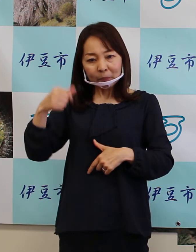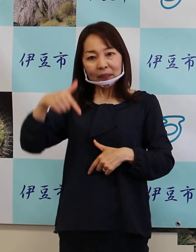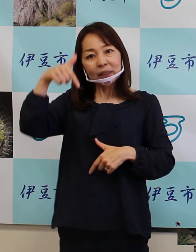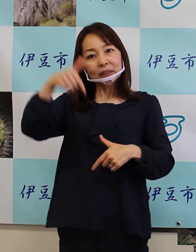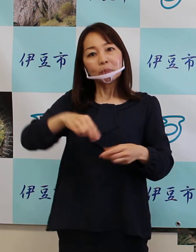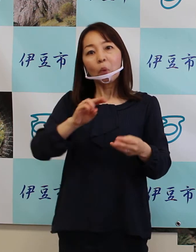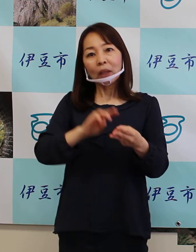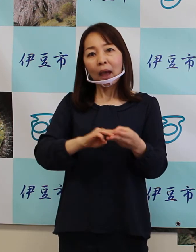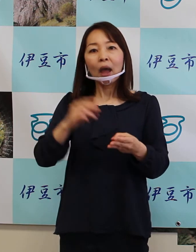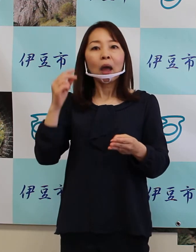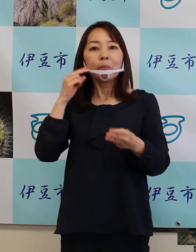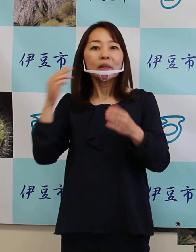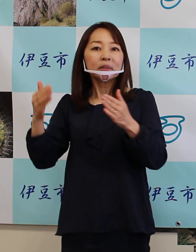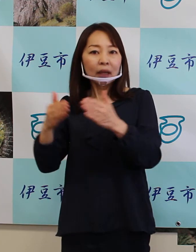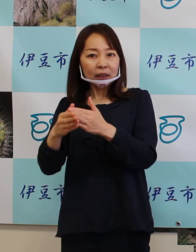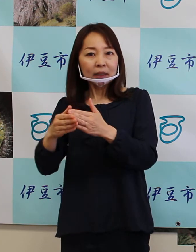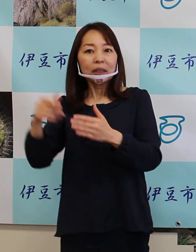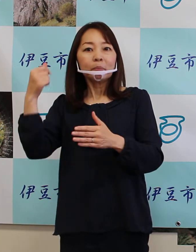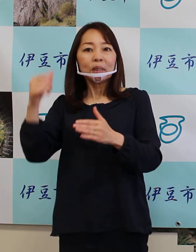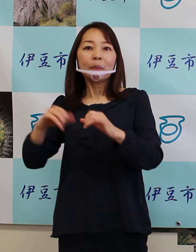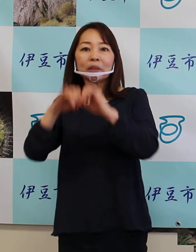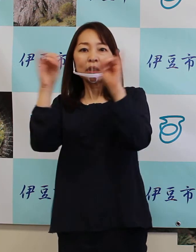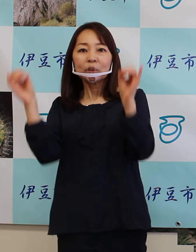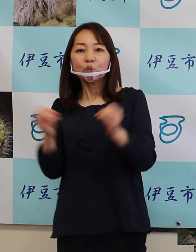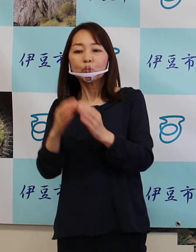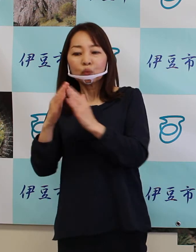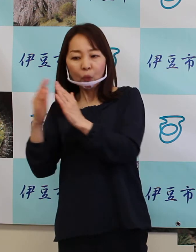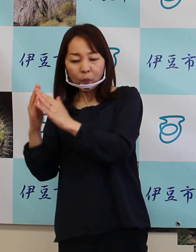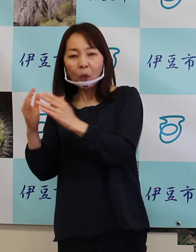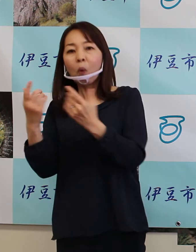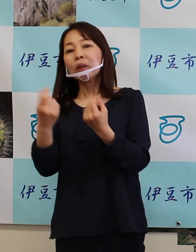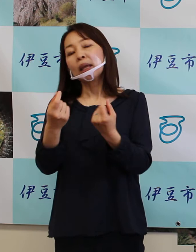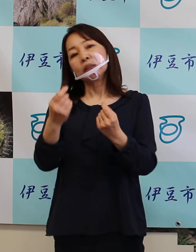田、松崎、南伊豆町まで同じような状況です。